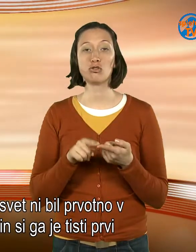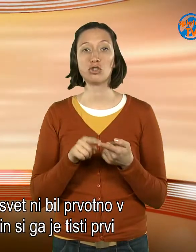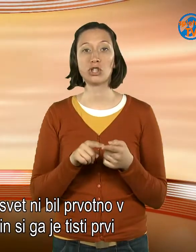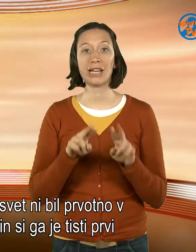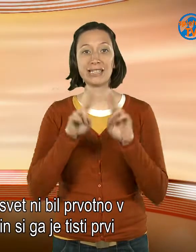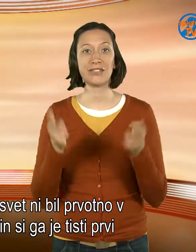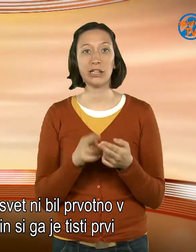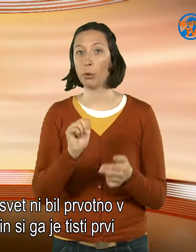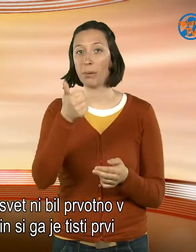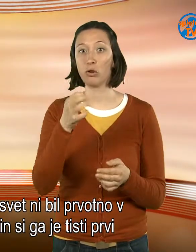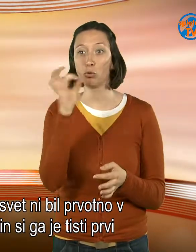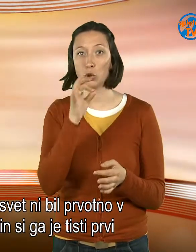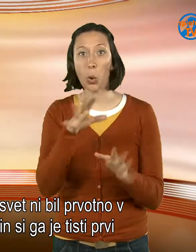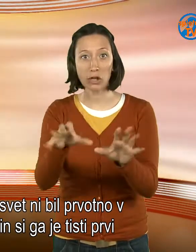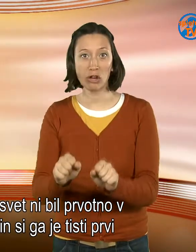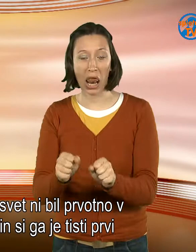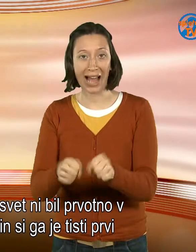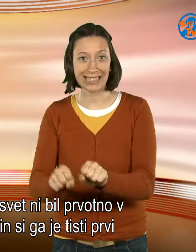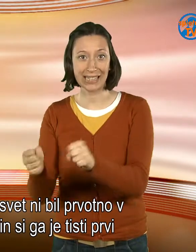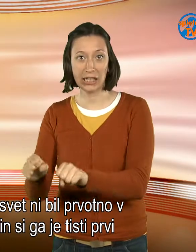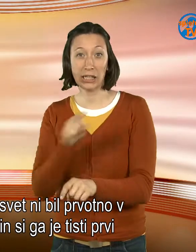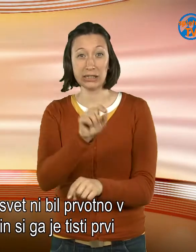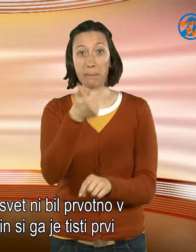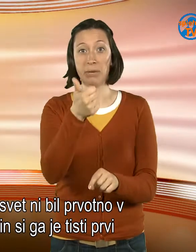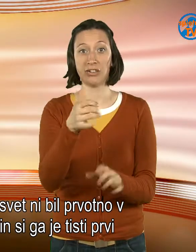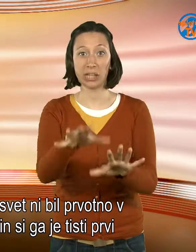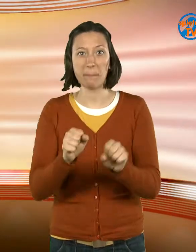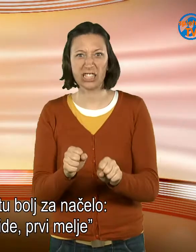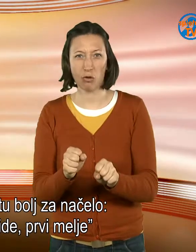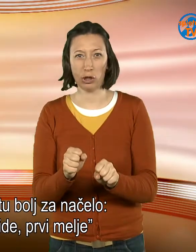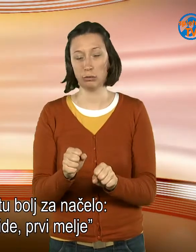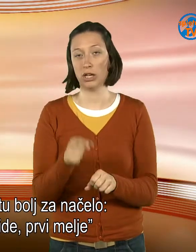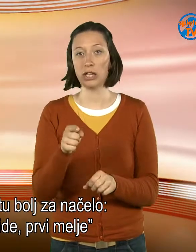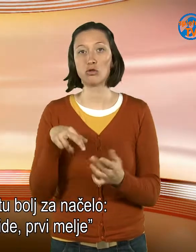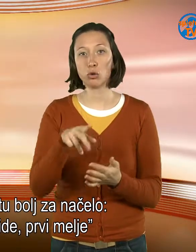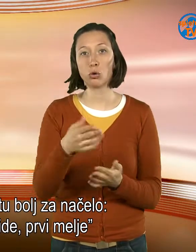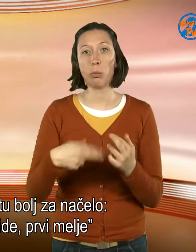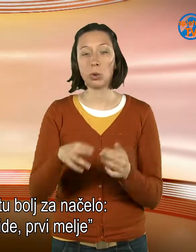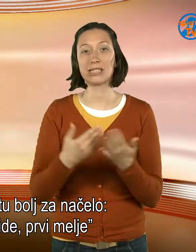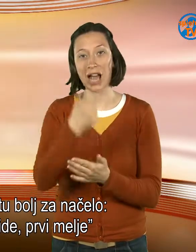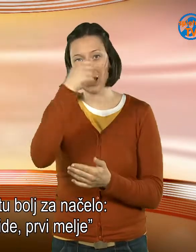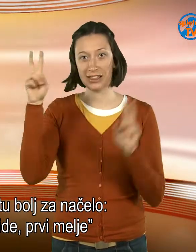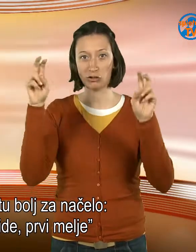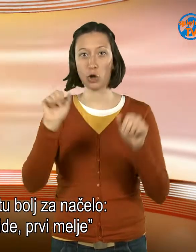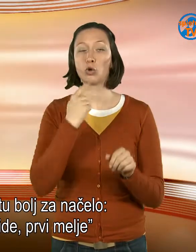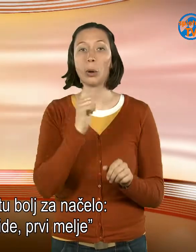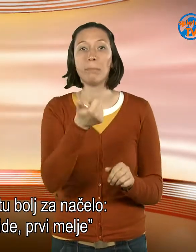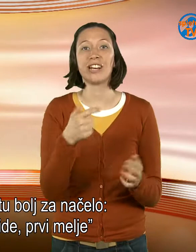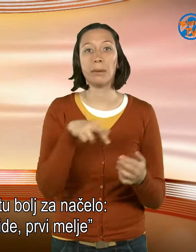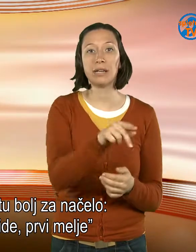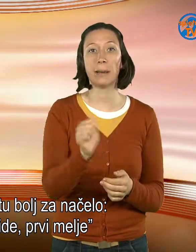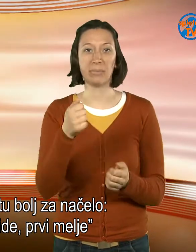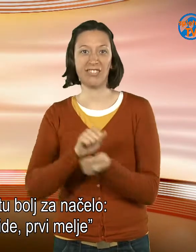Vkolikor namreč svet ni bil prvotno v nikogaršnji lasti in si ga je tisti prvi prisvojil, je šlo to bolj za načelo, kdor prvi